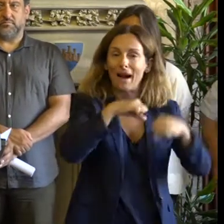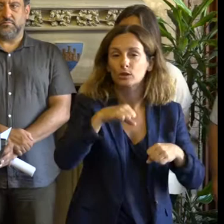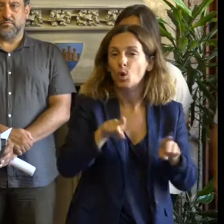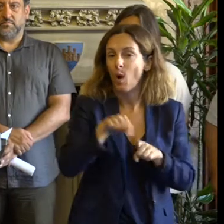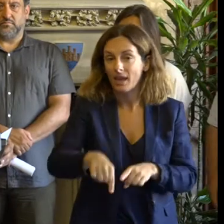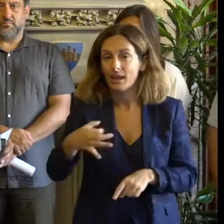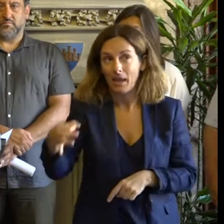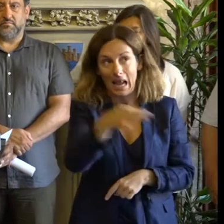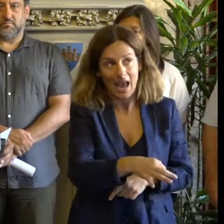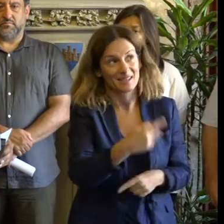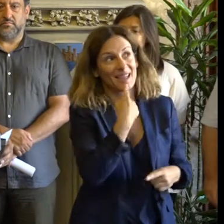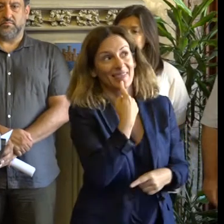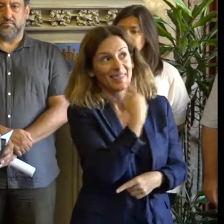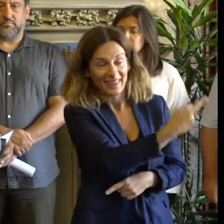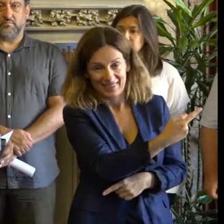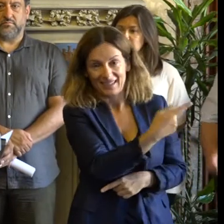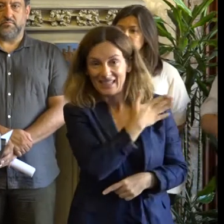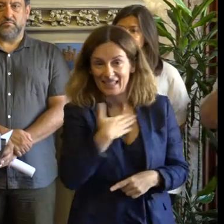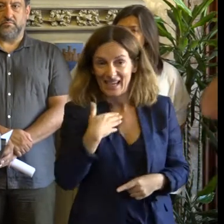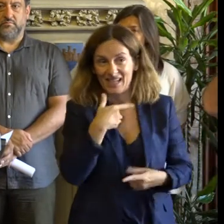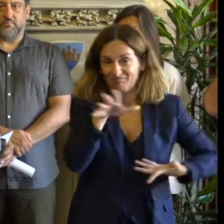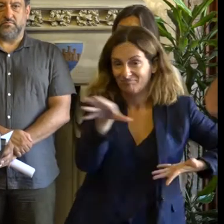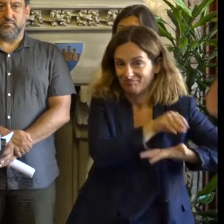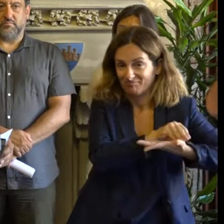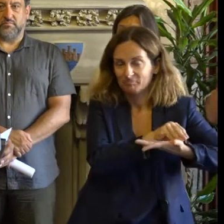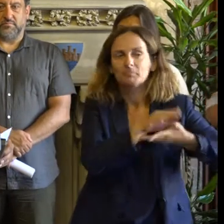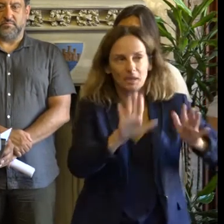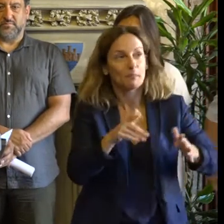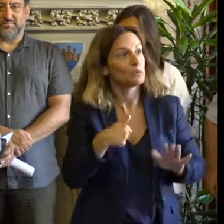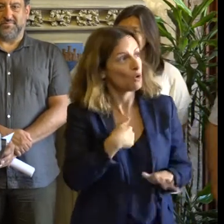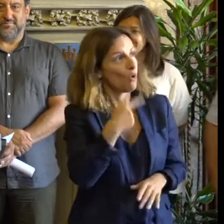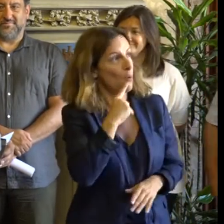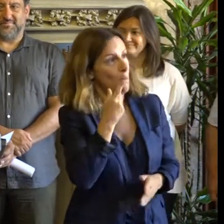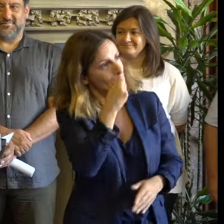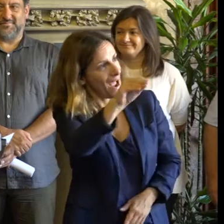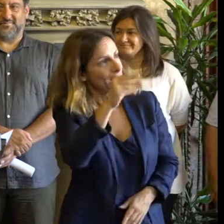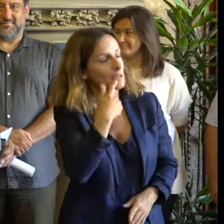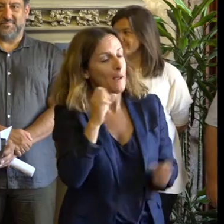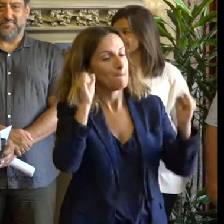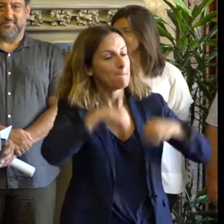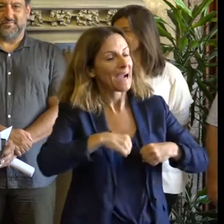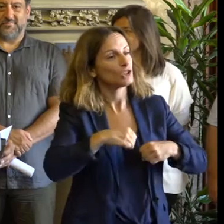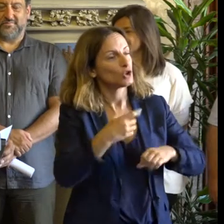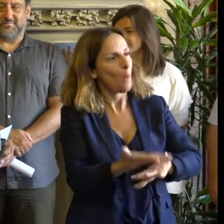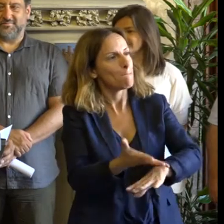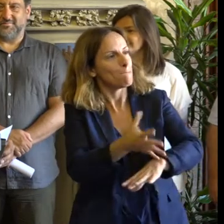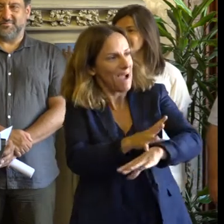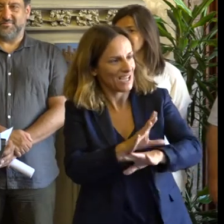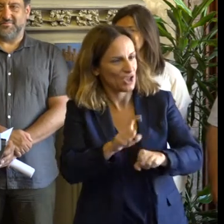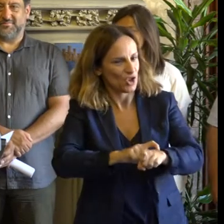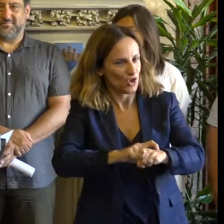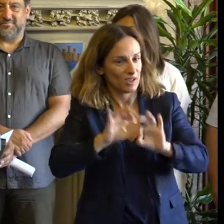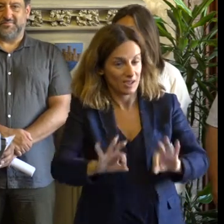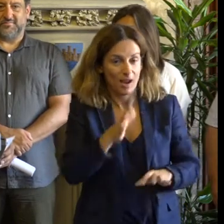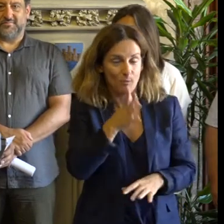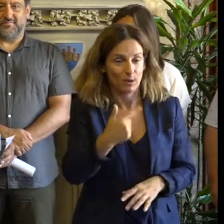avui, no? És de dir, bueno, potser com un dia que hi hagués un pacte a la mallorquina, no? Perquè som tres partits polítics, és a dir, un equip